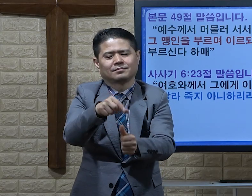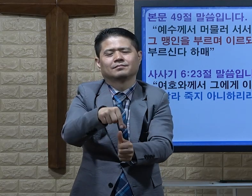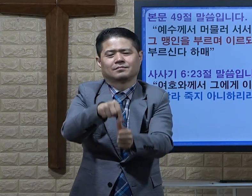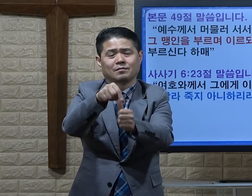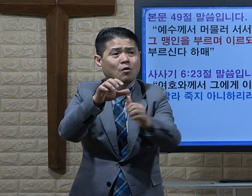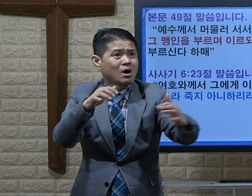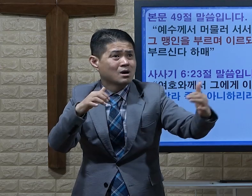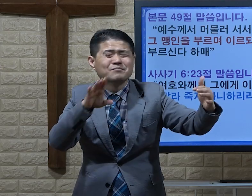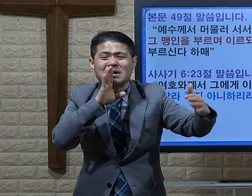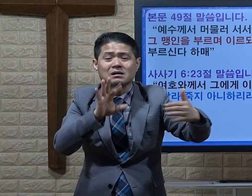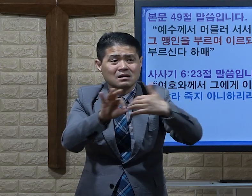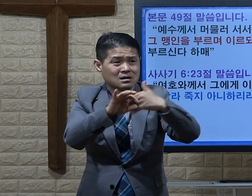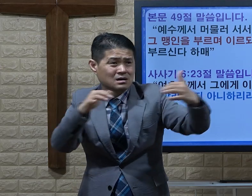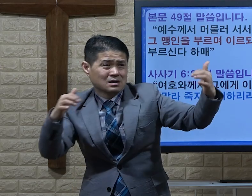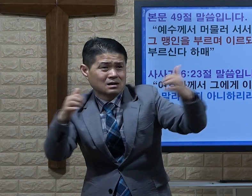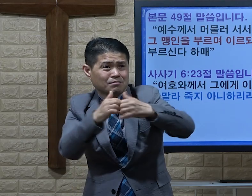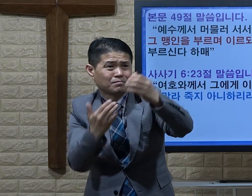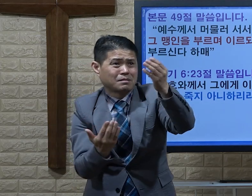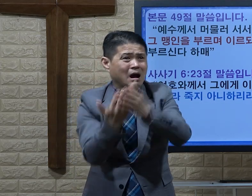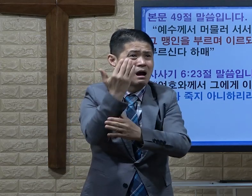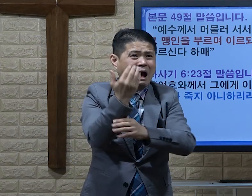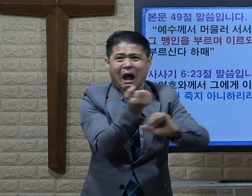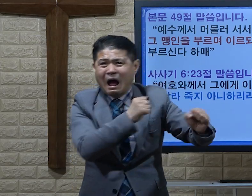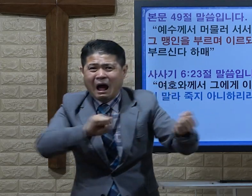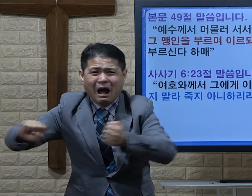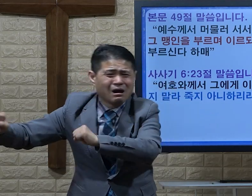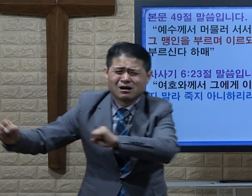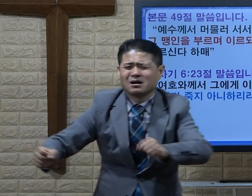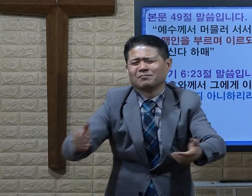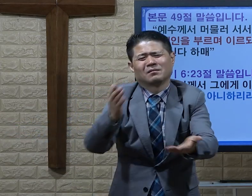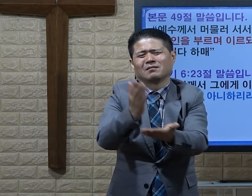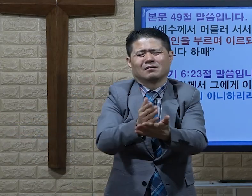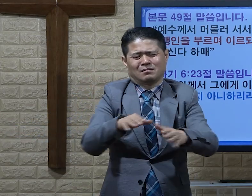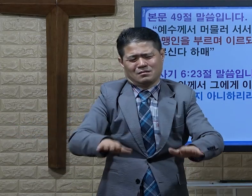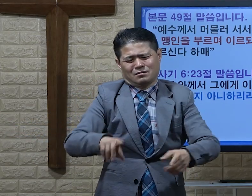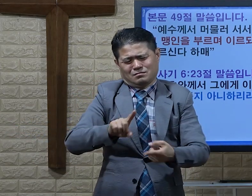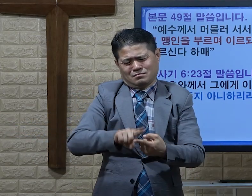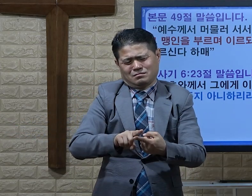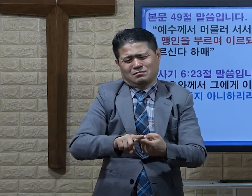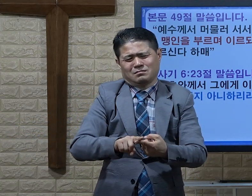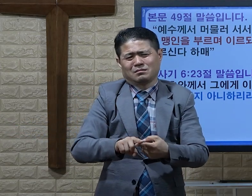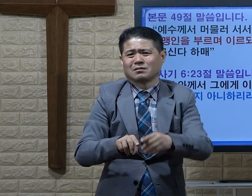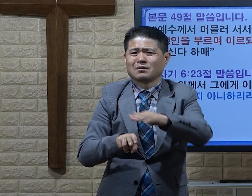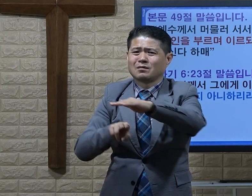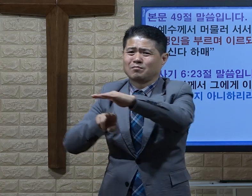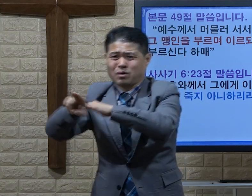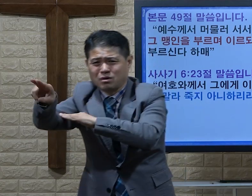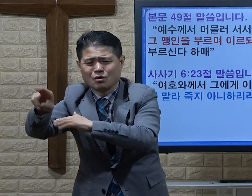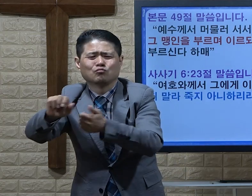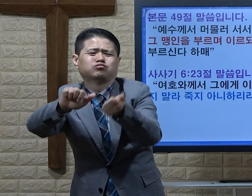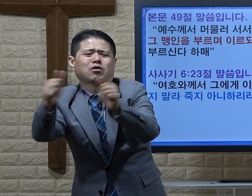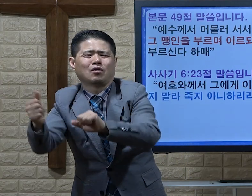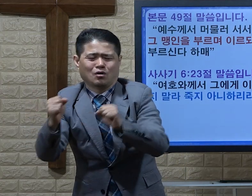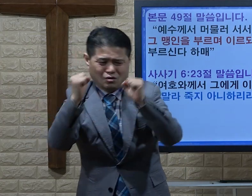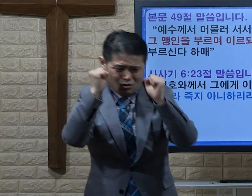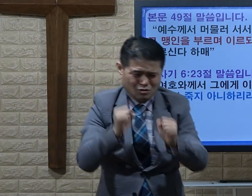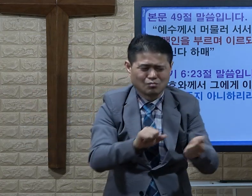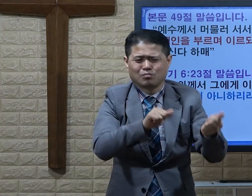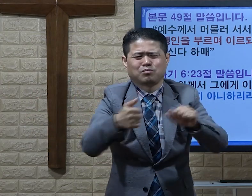것이며, 전쟁이 일어나더라도 여러분들은 이 자리에서 대피하기보다는 이